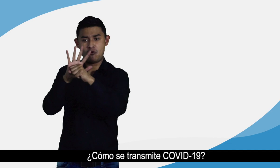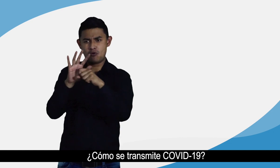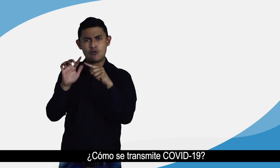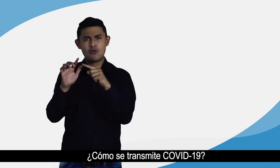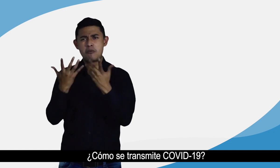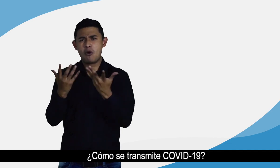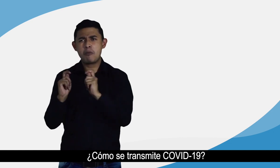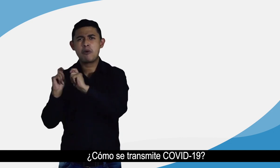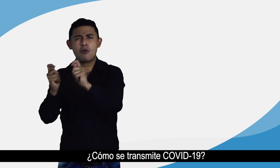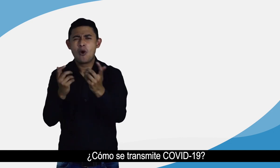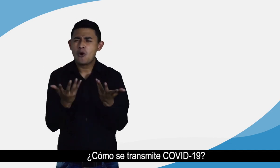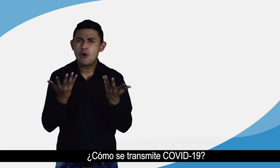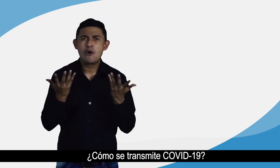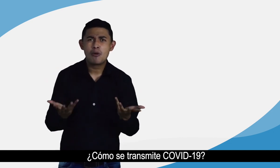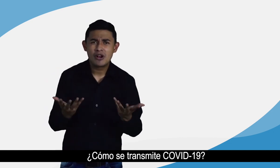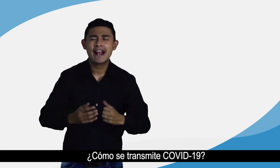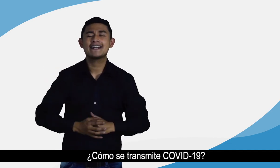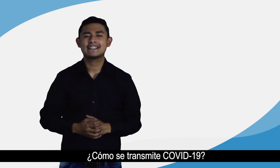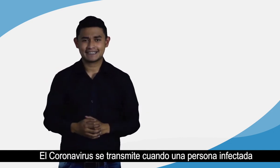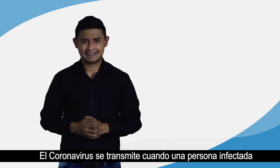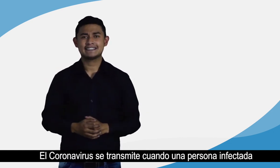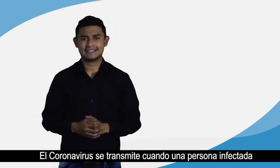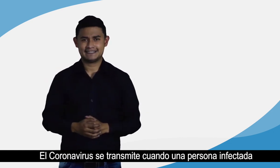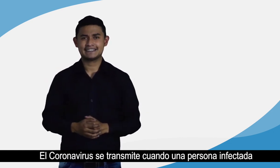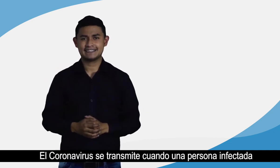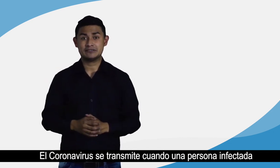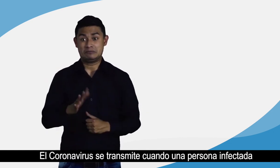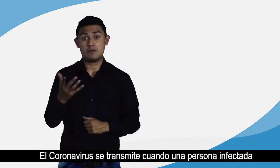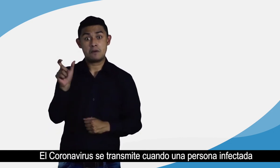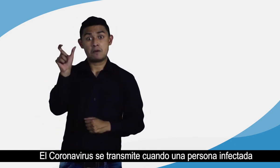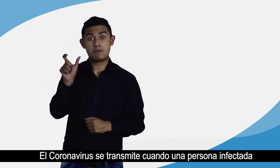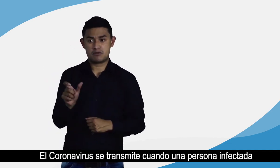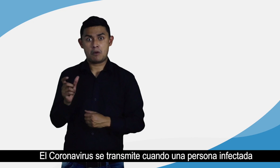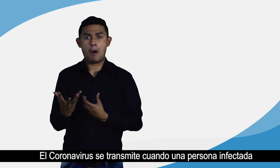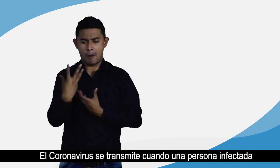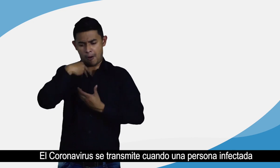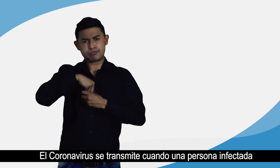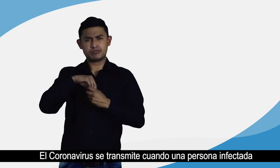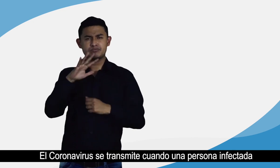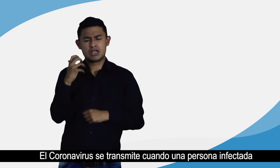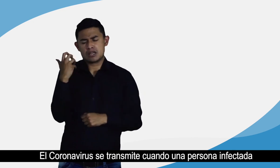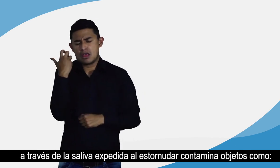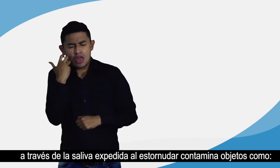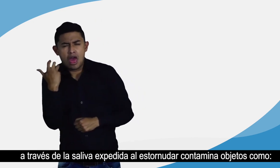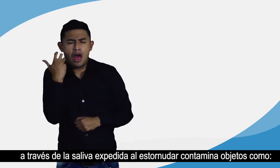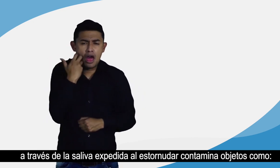¿Cómo se transmite COVID-19? El coronavirus se transmite cuando una persona infectada a través de la